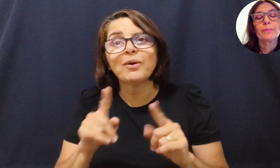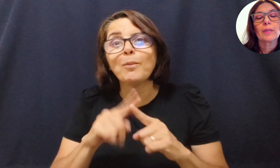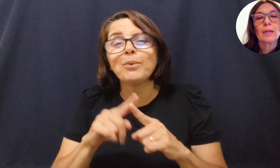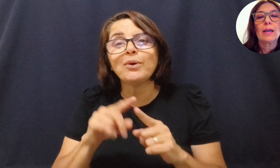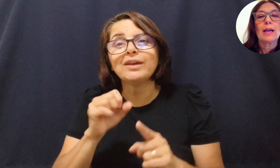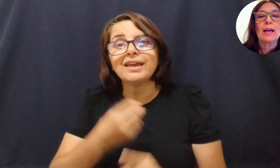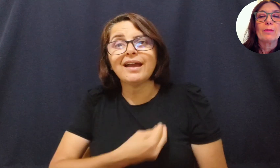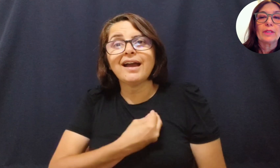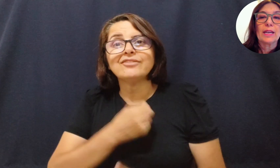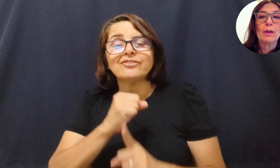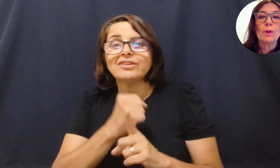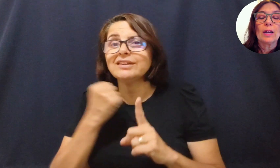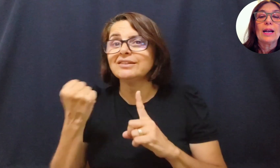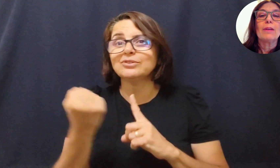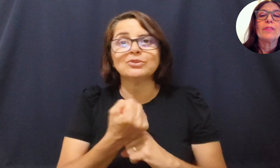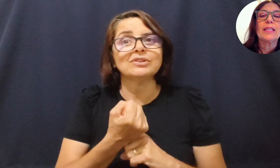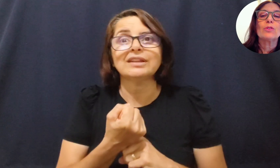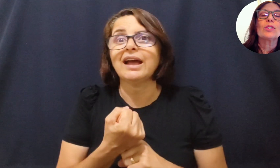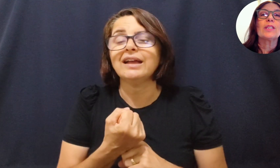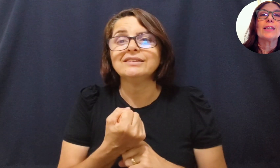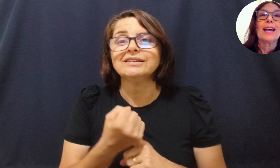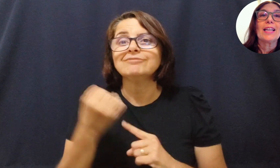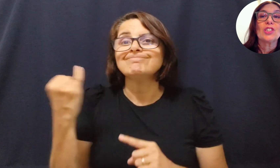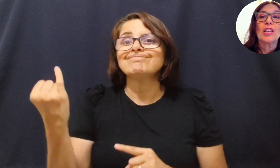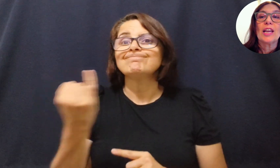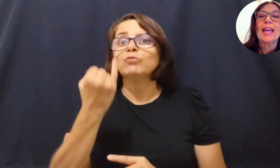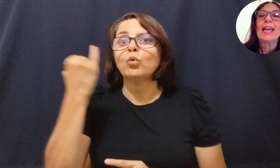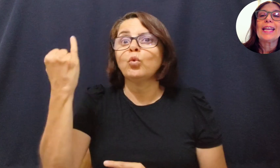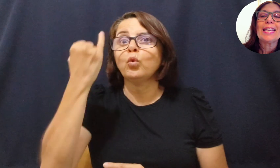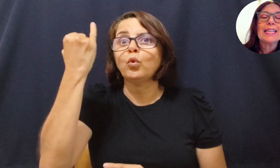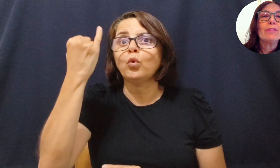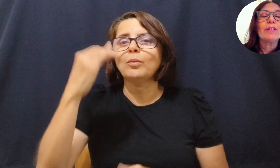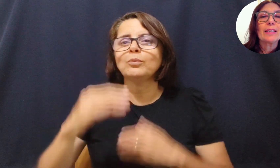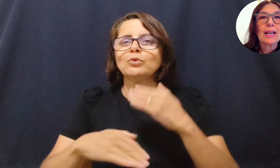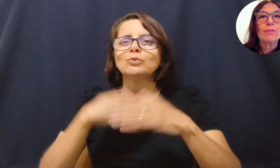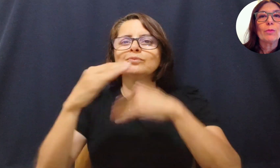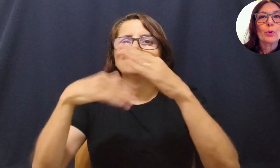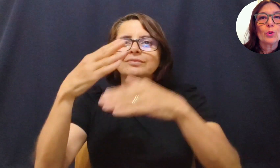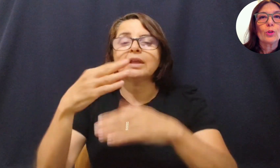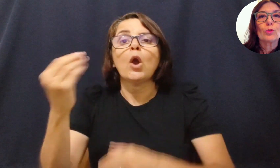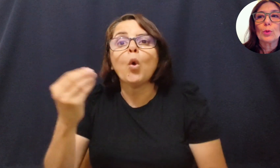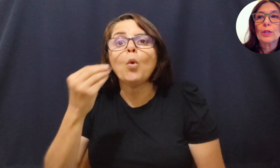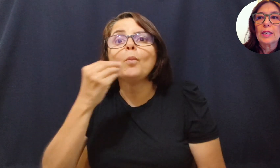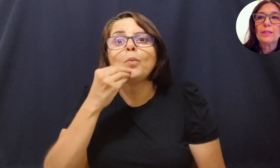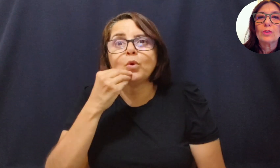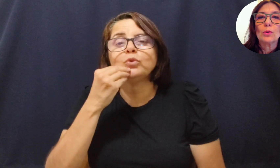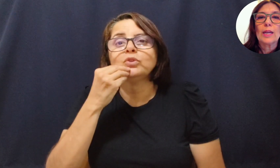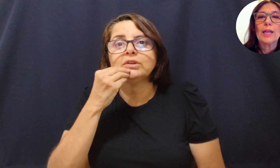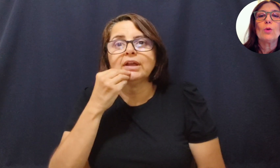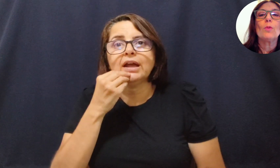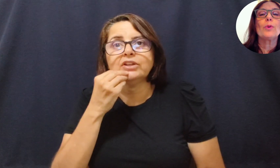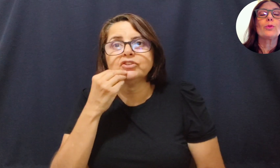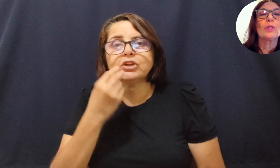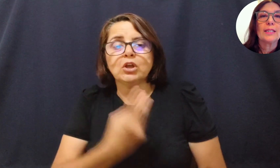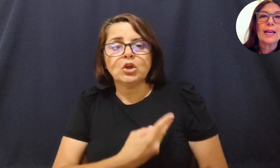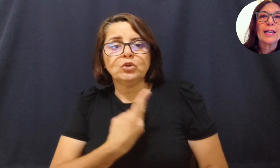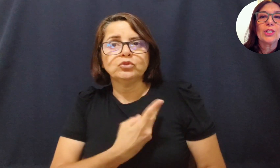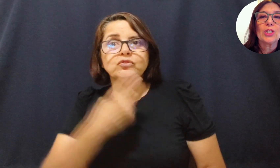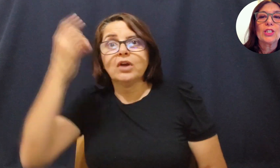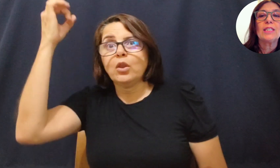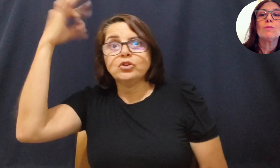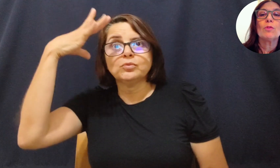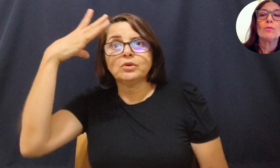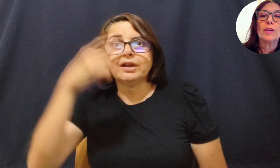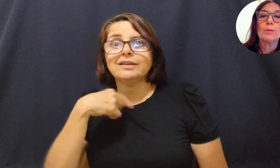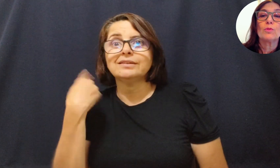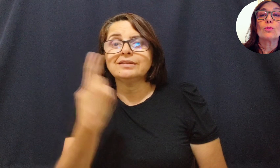razão. Afinal, a vida em sociedade é inevitável para o nosso progresso, é a oportunidade